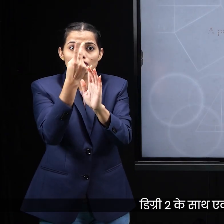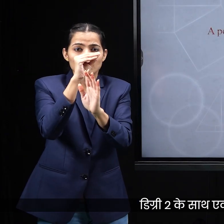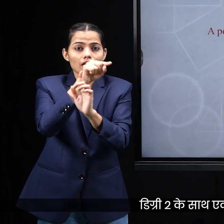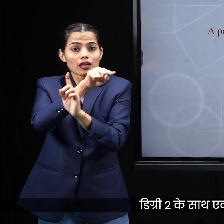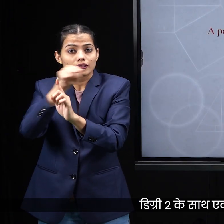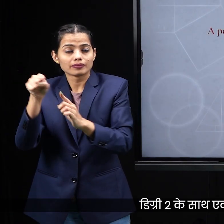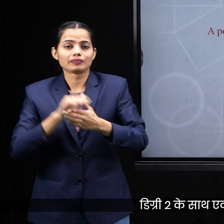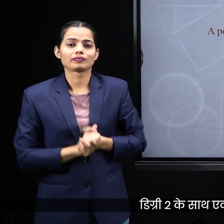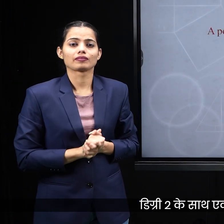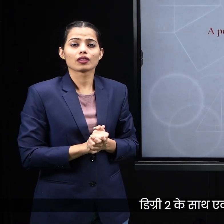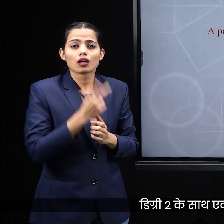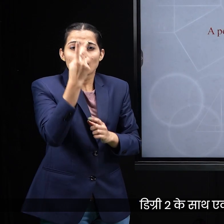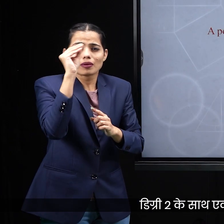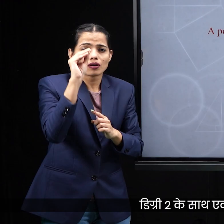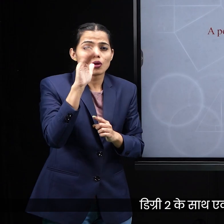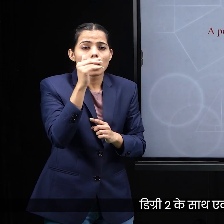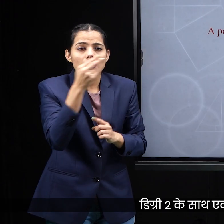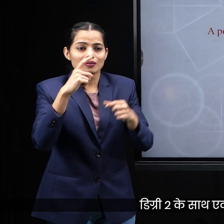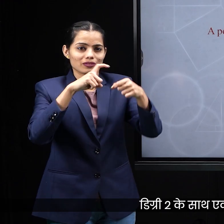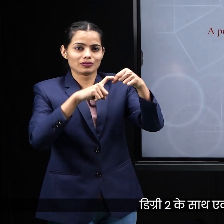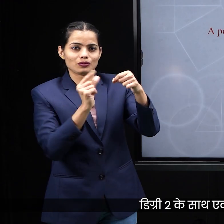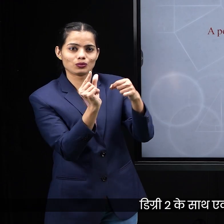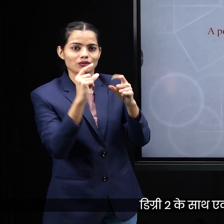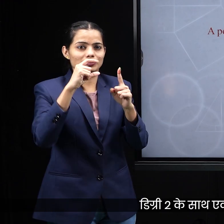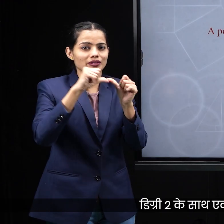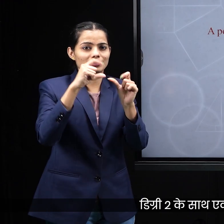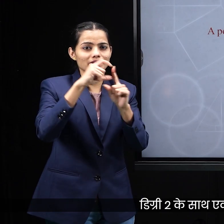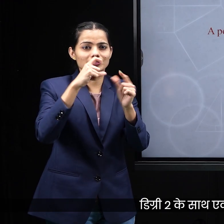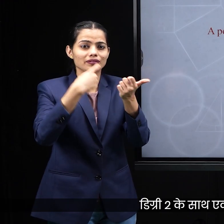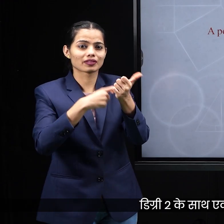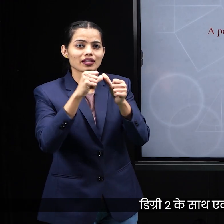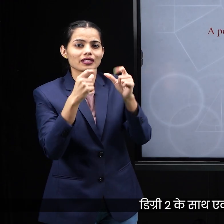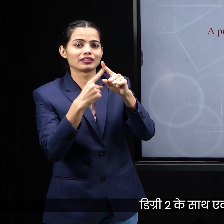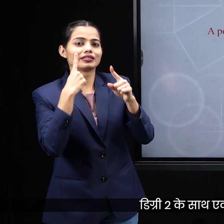डिग्री 2 के साथ एक बहुपद को द्विघात बहुपद कहा जाता है।